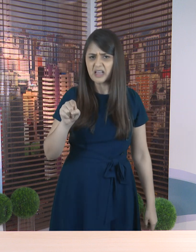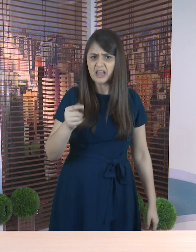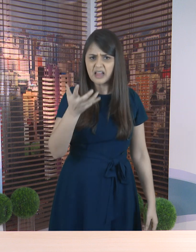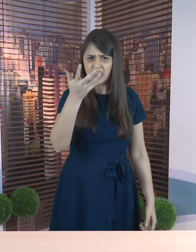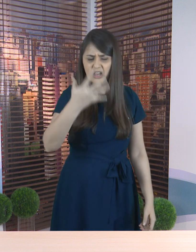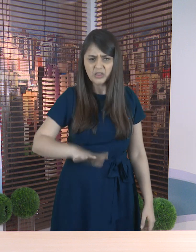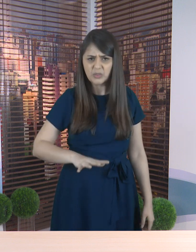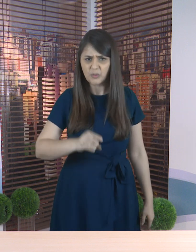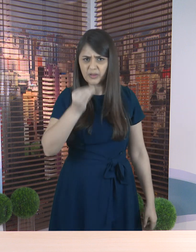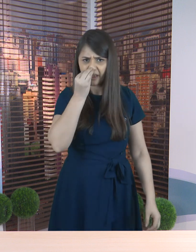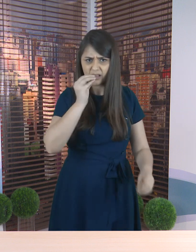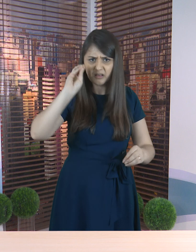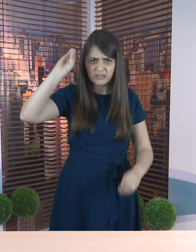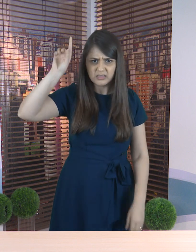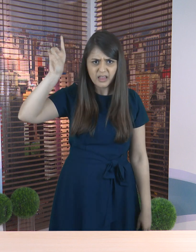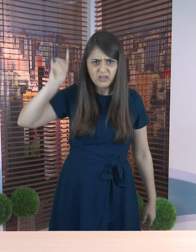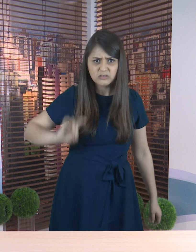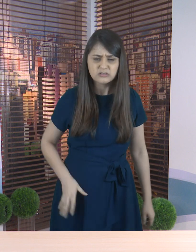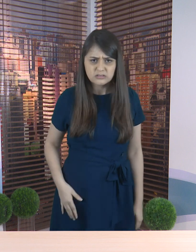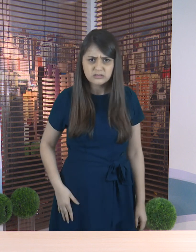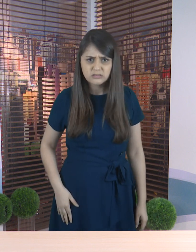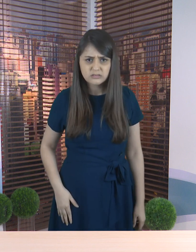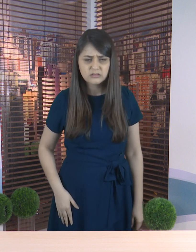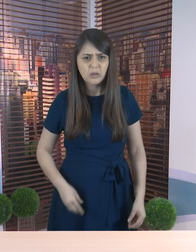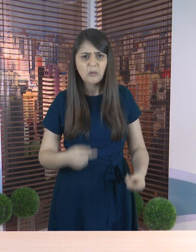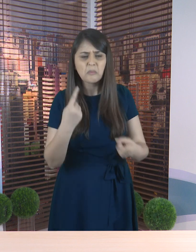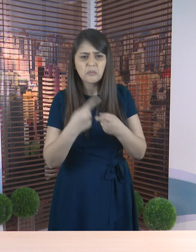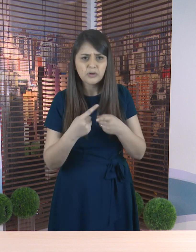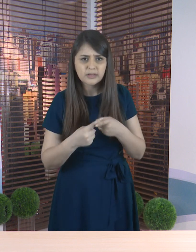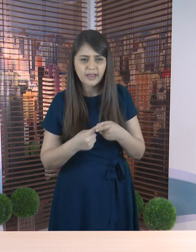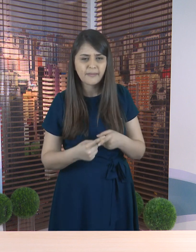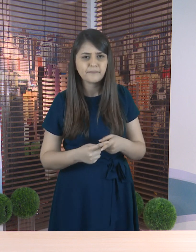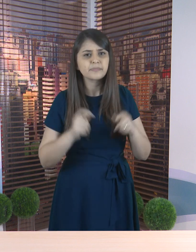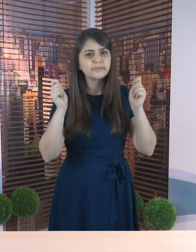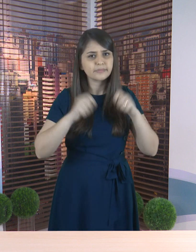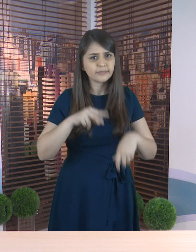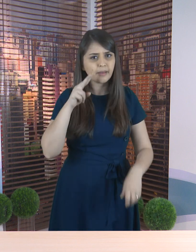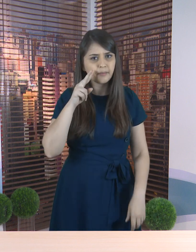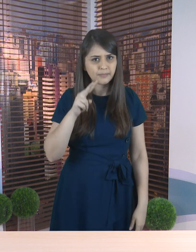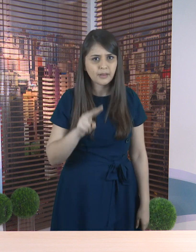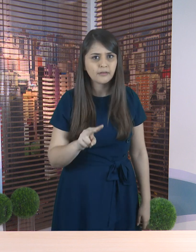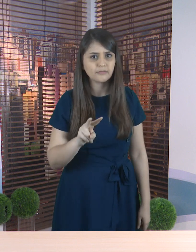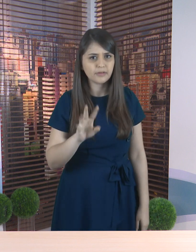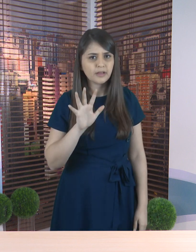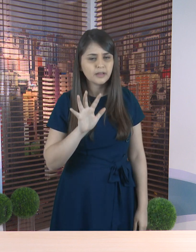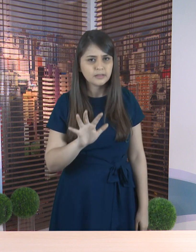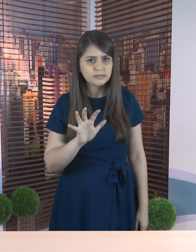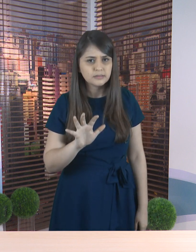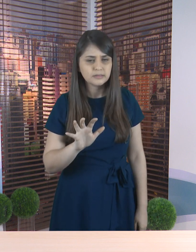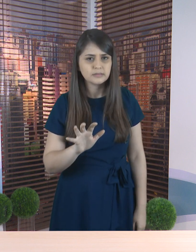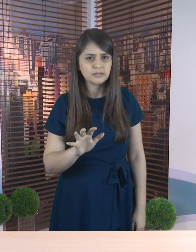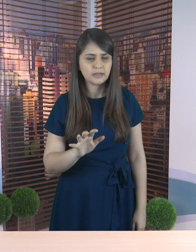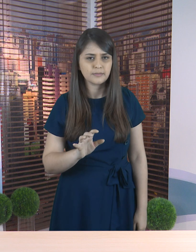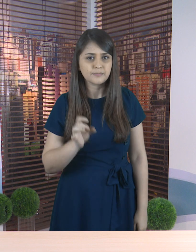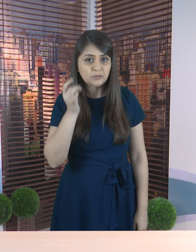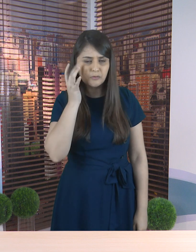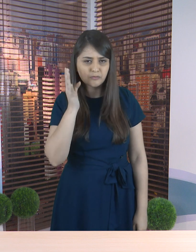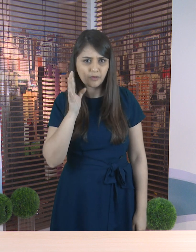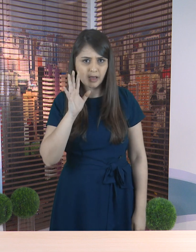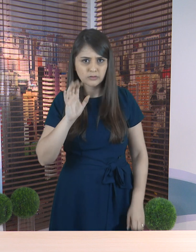fácil constatação, mas os amigos de Jó, especialmente Zofar, não atentavam para isso. Quem